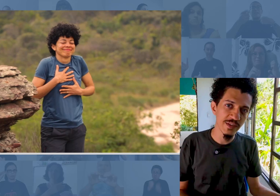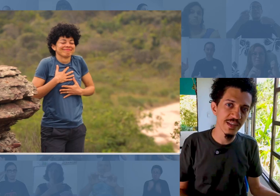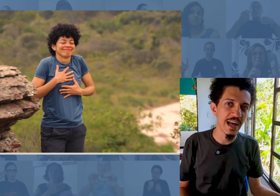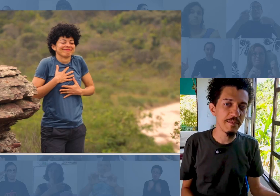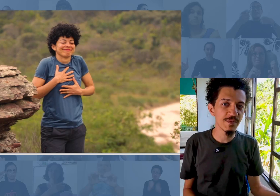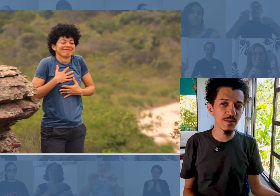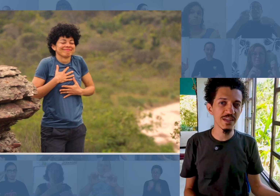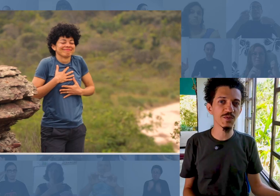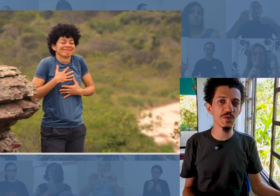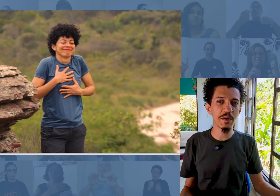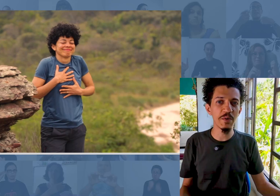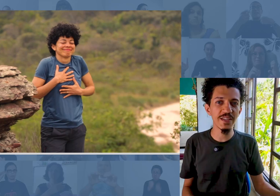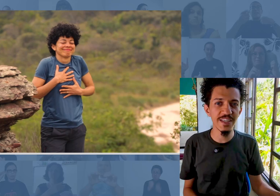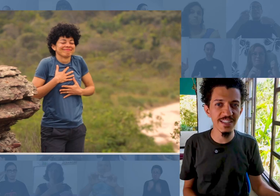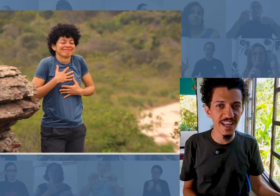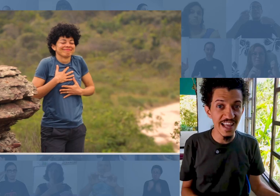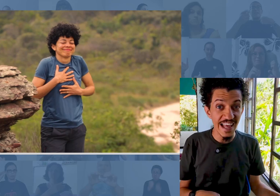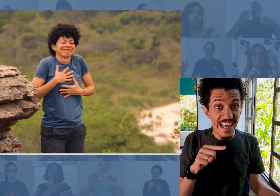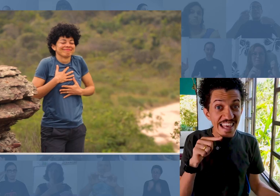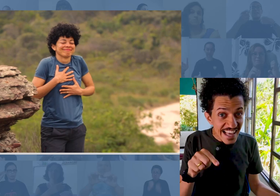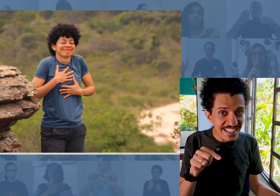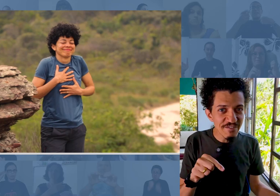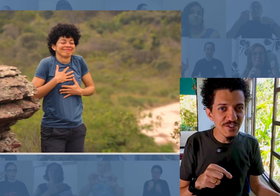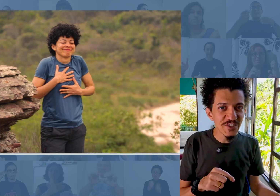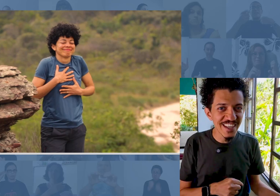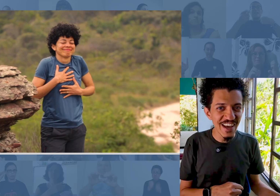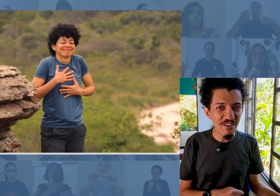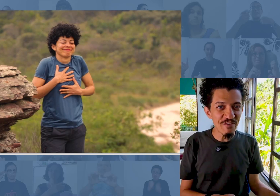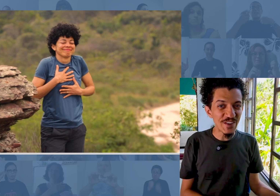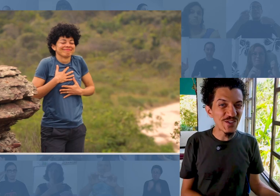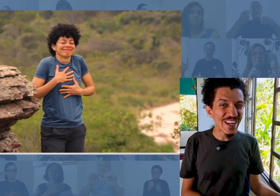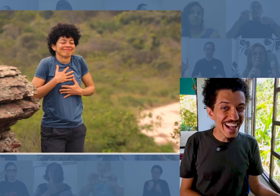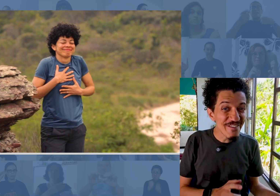sabe, minha esposa é surda, é poetisa. E esse vídeo aqui é um vídeo que está